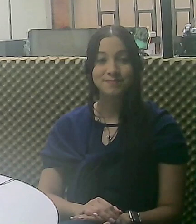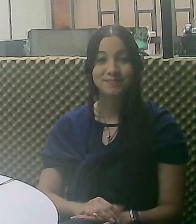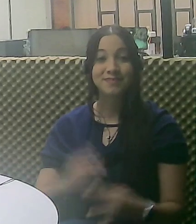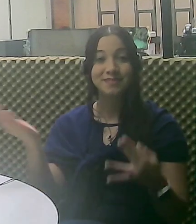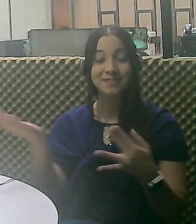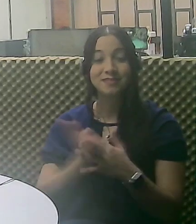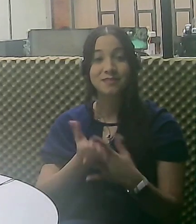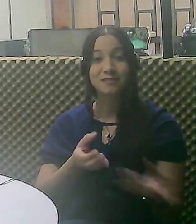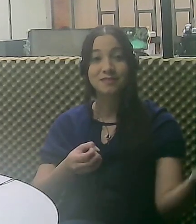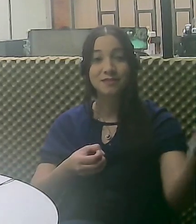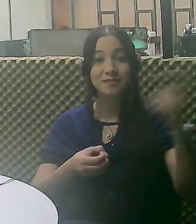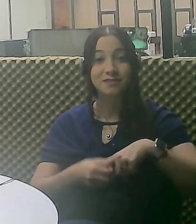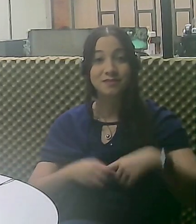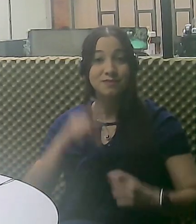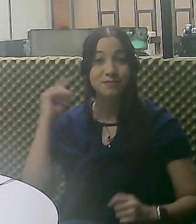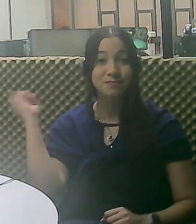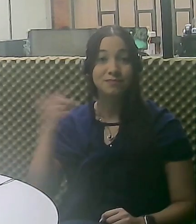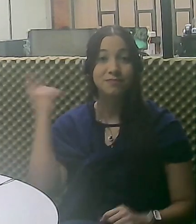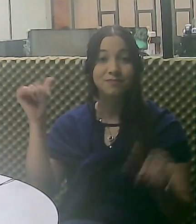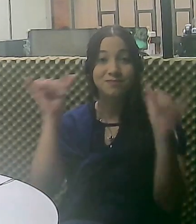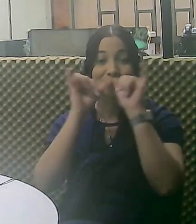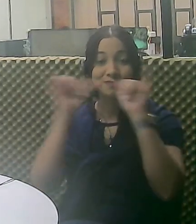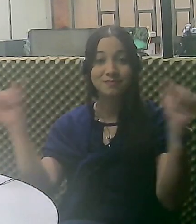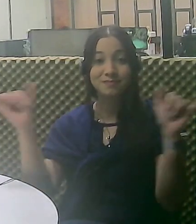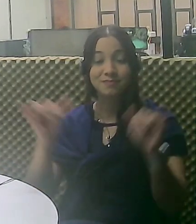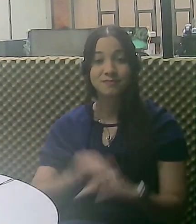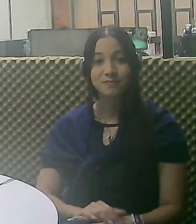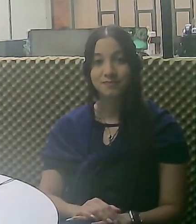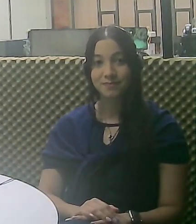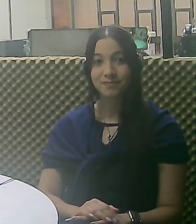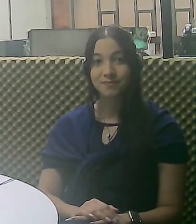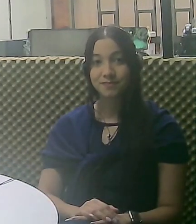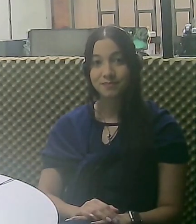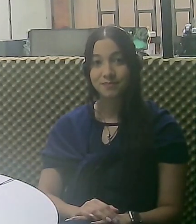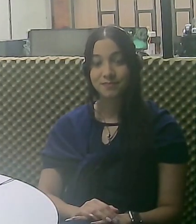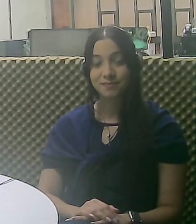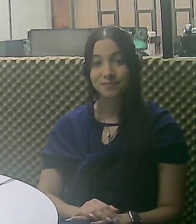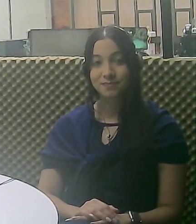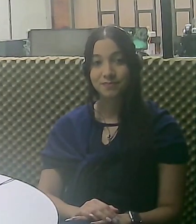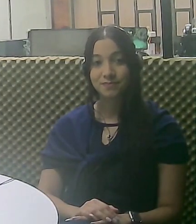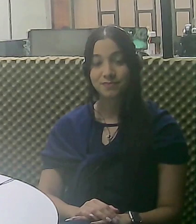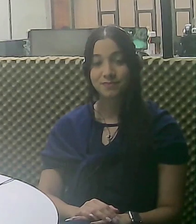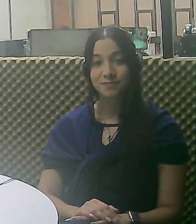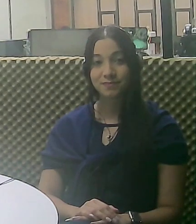Vamos para um rápido intervalo e já voltamos com o giro de notícias.